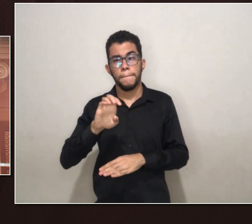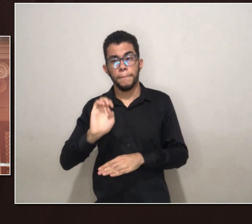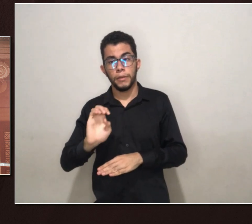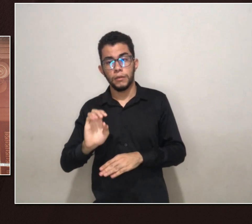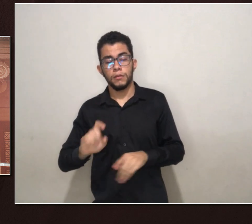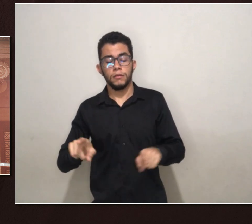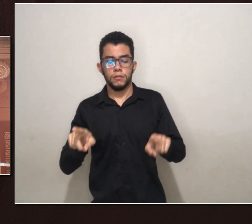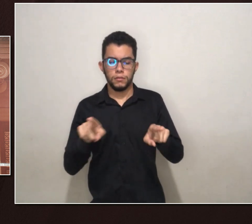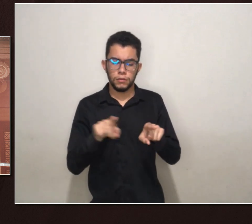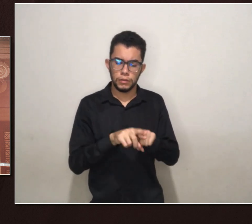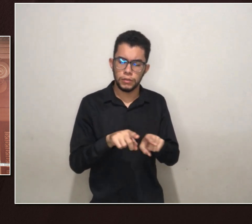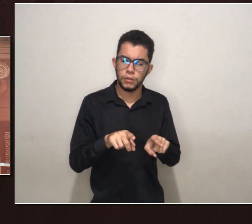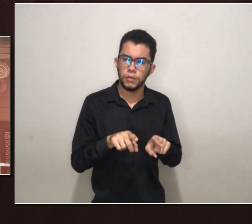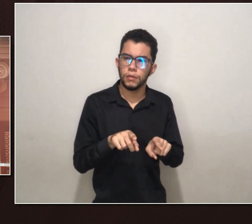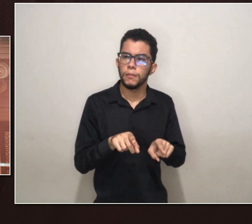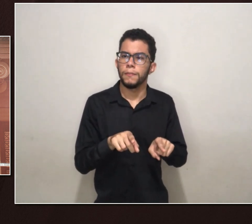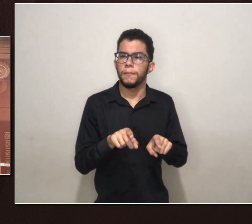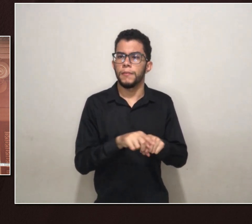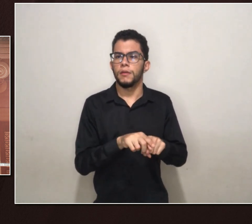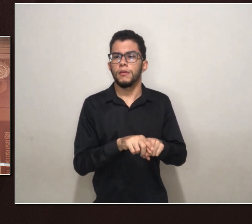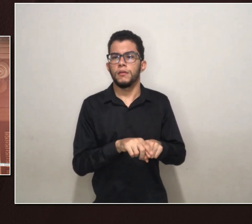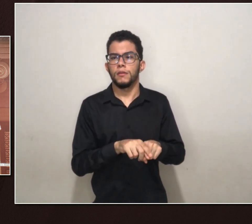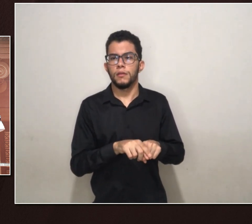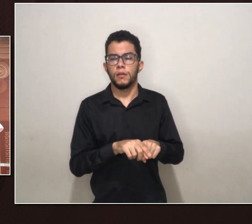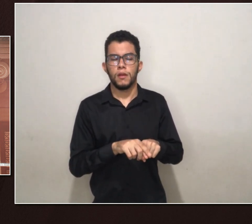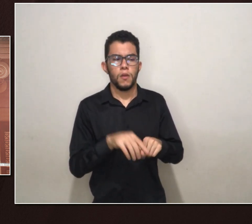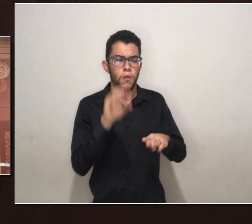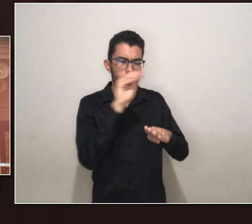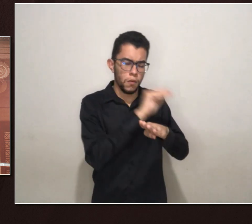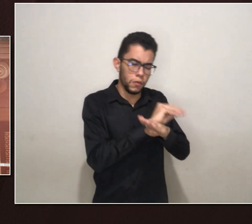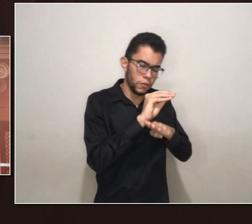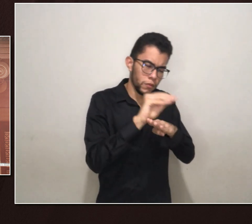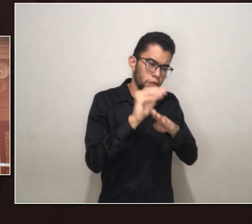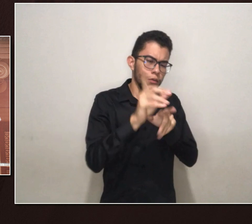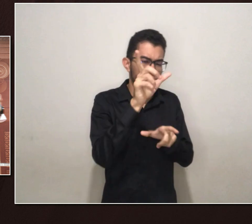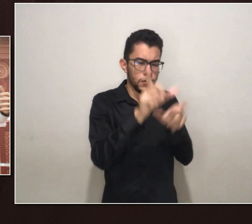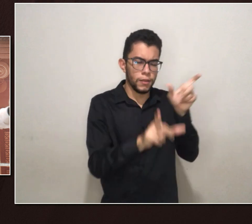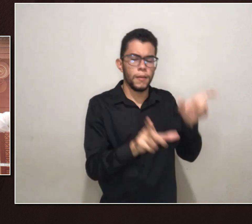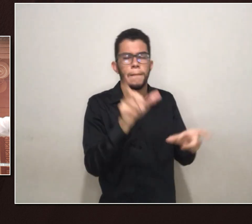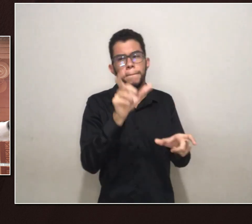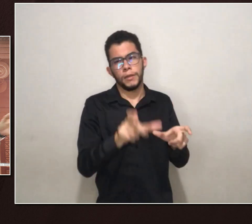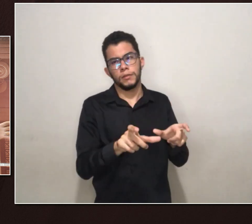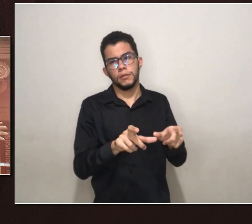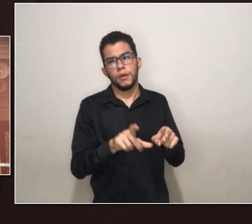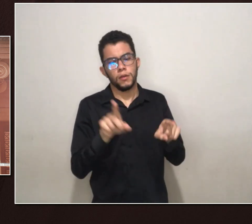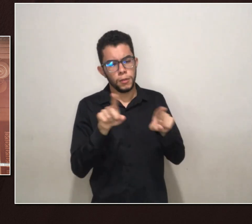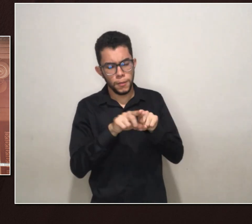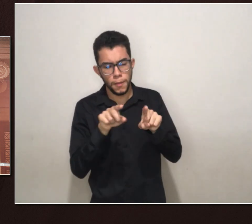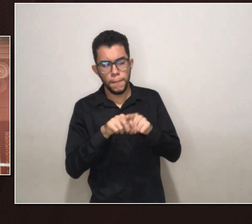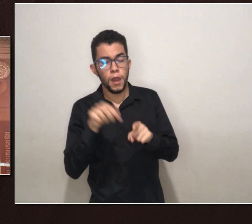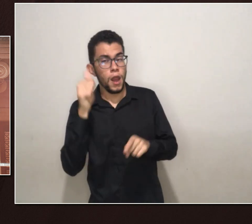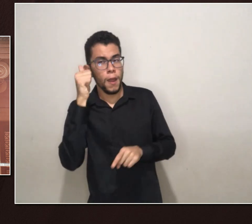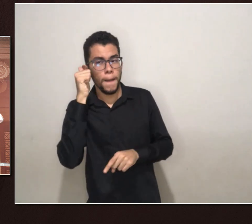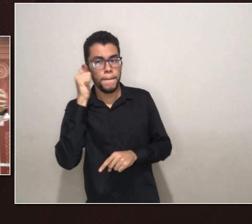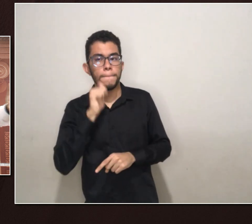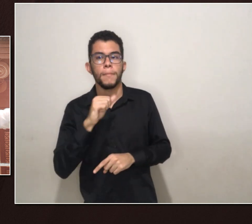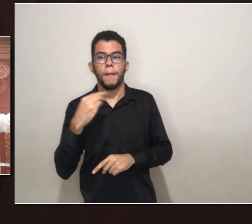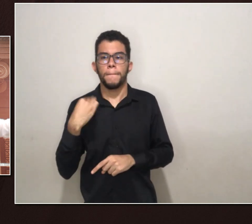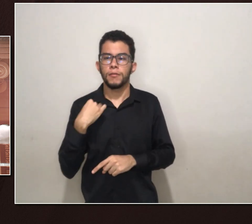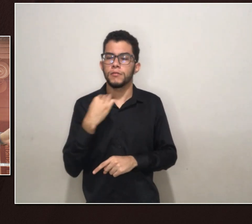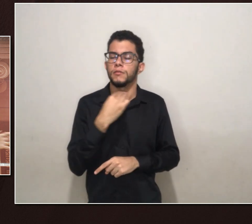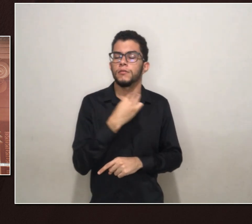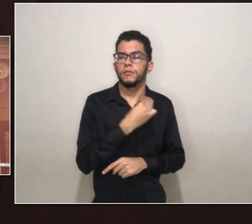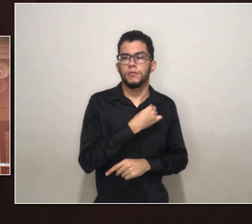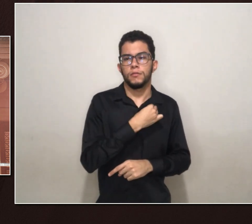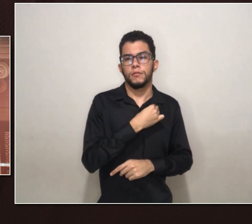seja por meio da rede de cuidados, né, ou da rede das conectadas das irmãs e a rede de cuidados da igreja